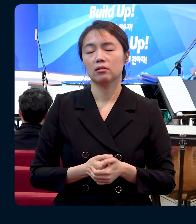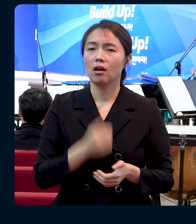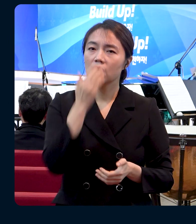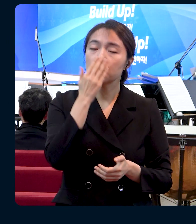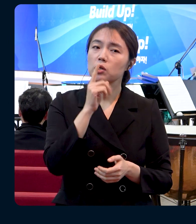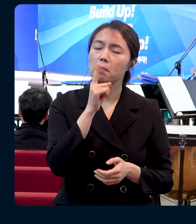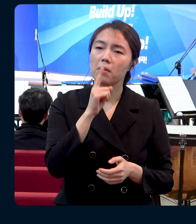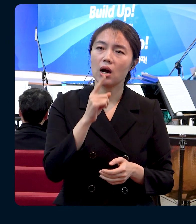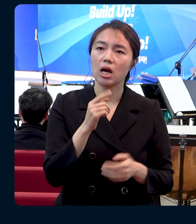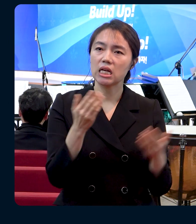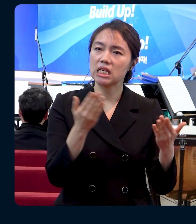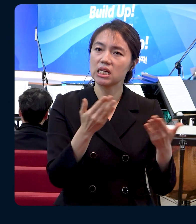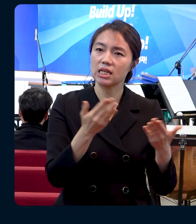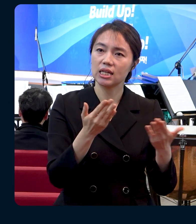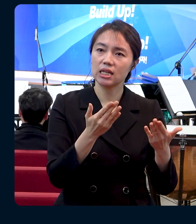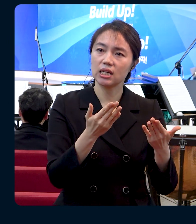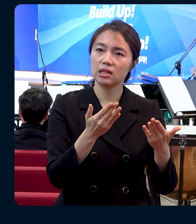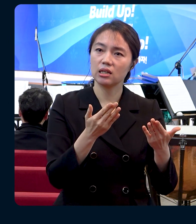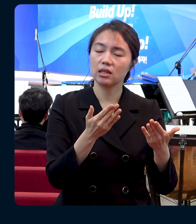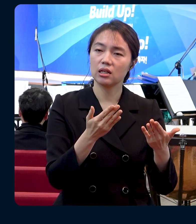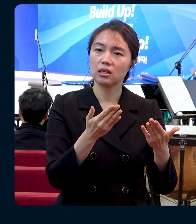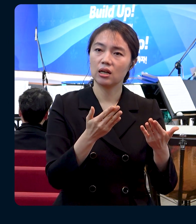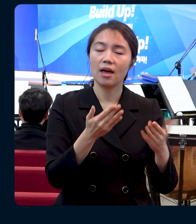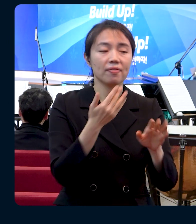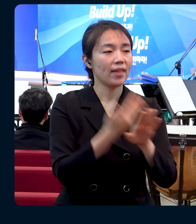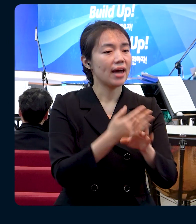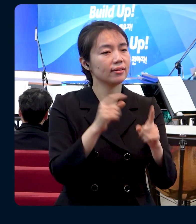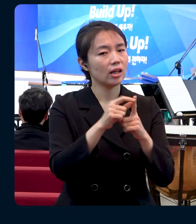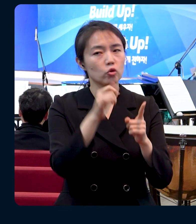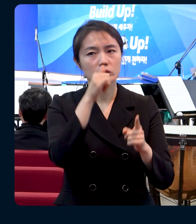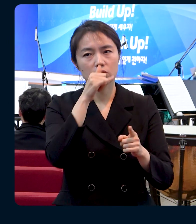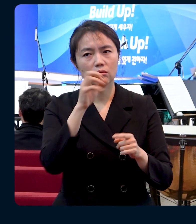다른 말이 하나가 더 있는데 그게 바로 아바드란